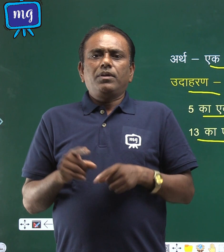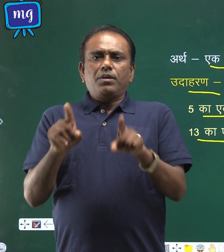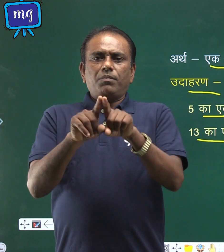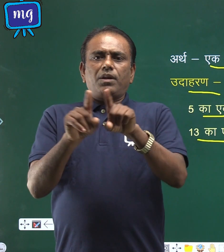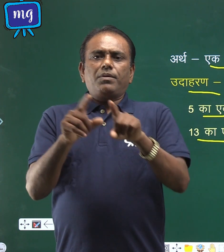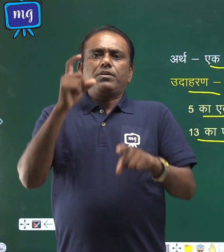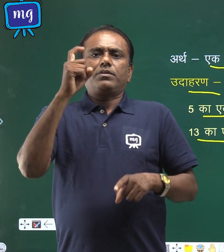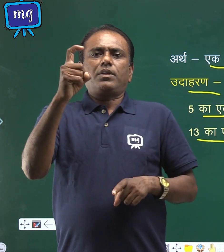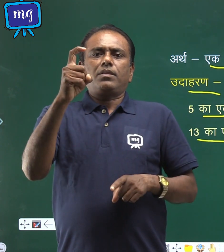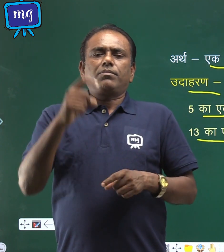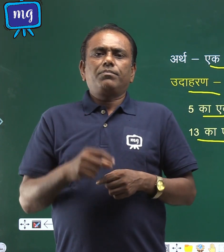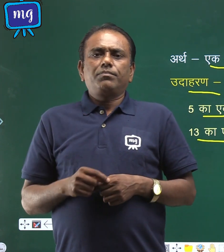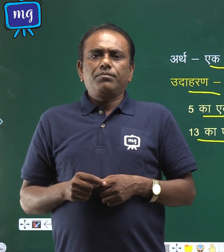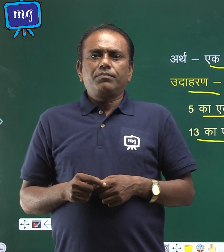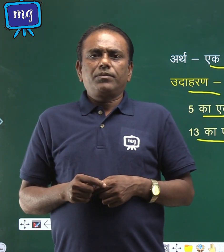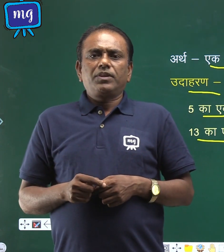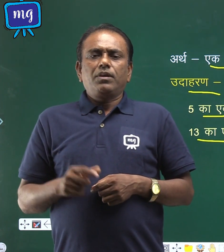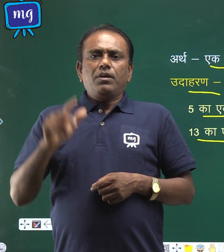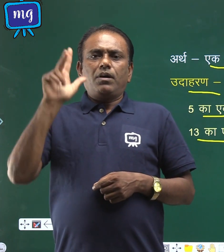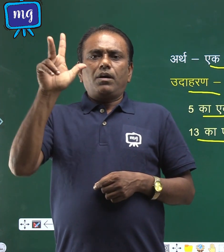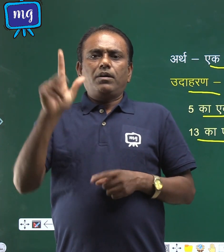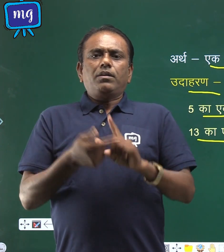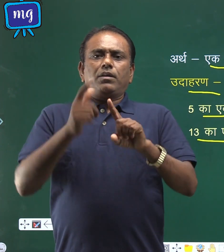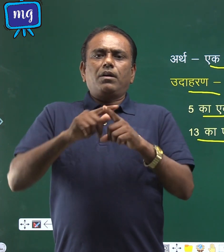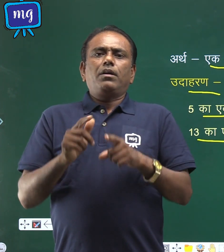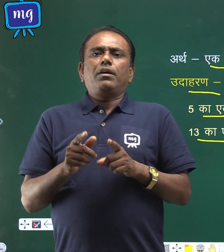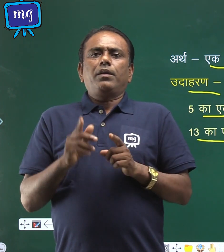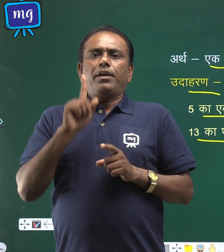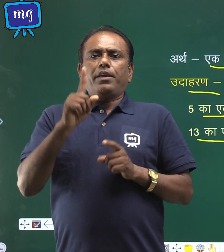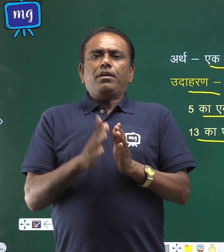बराबर 7। 8 का एकाधिक